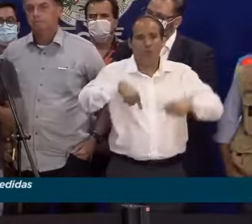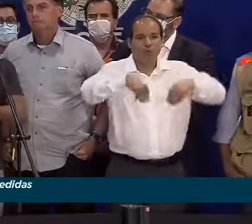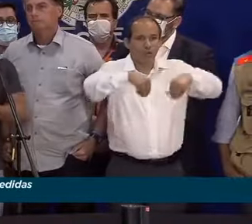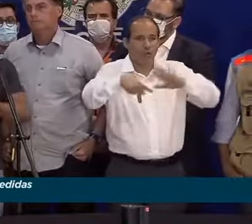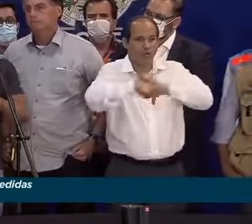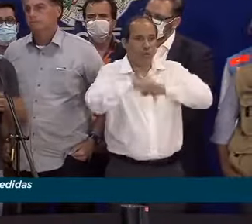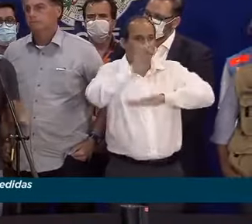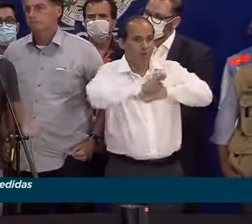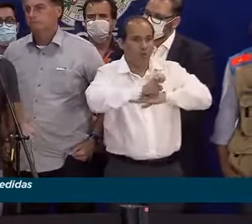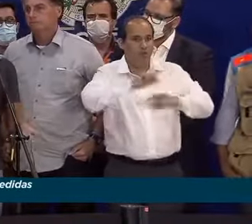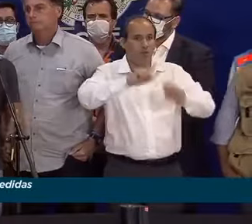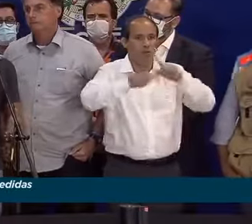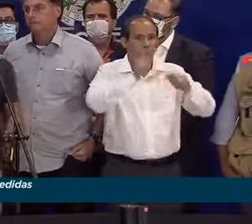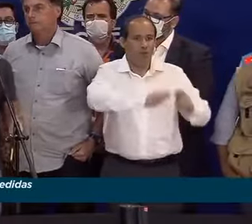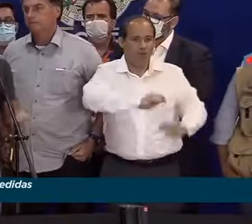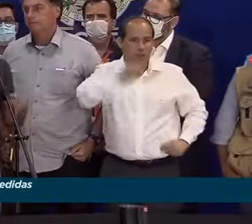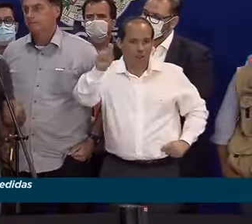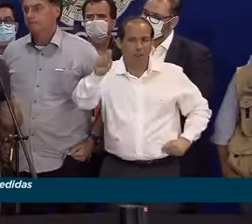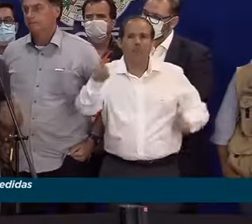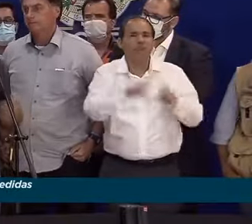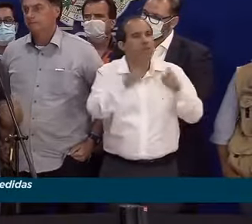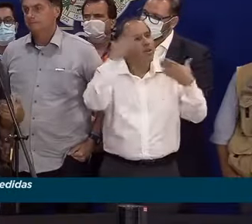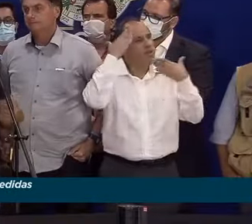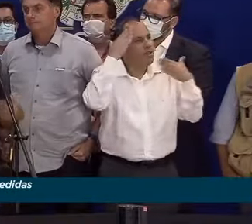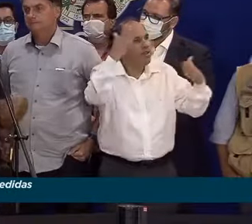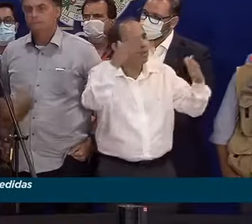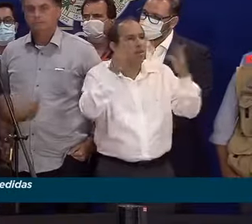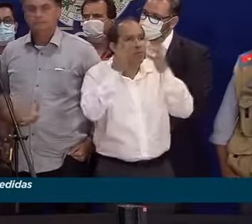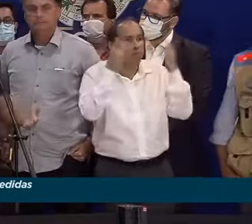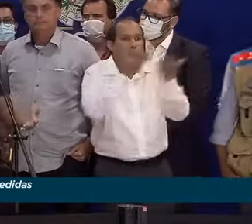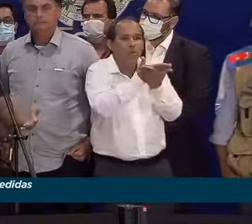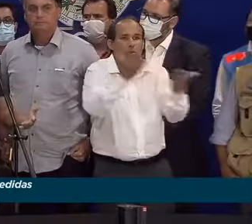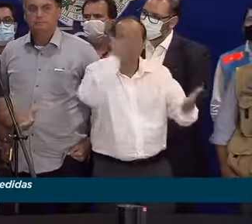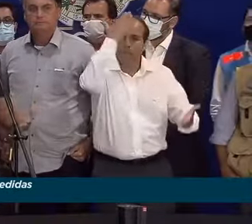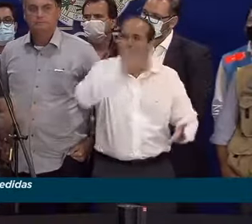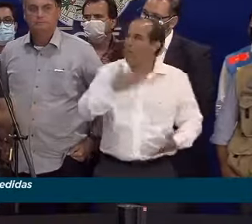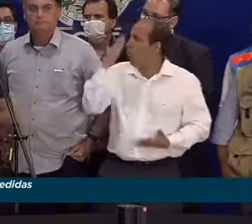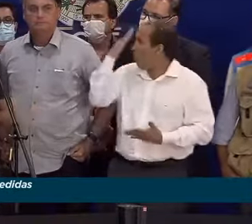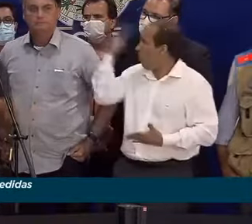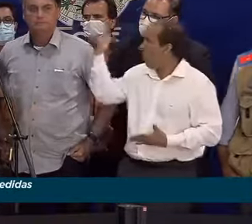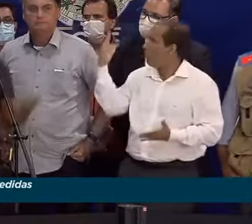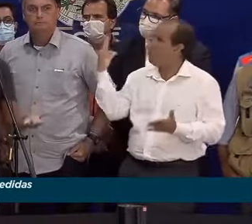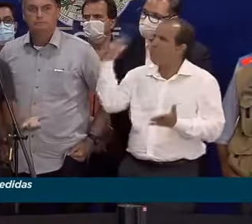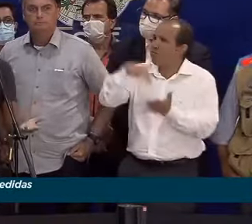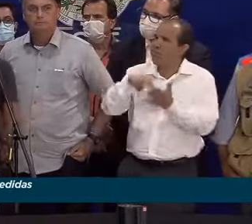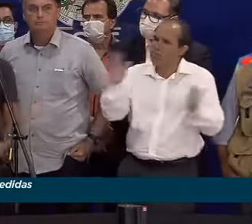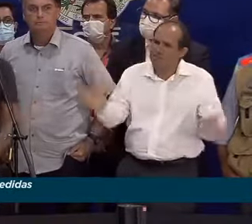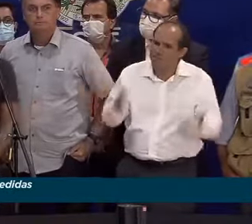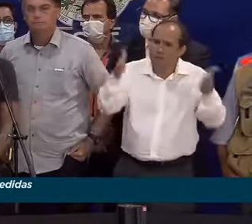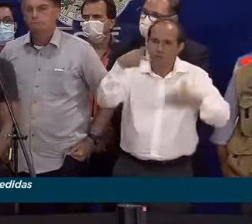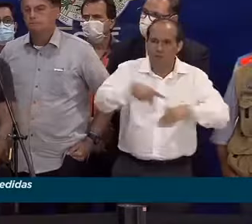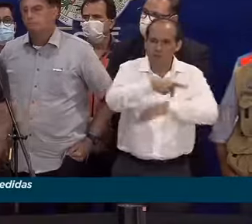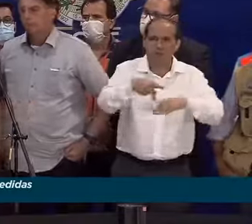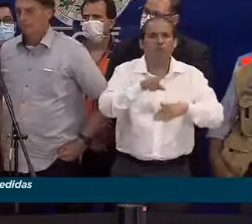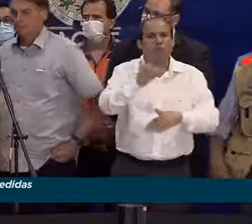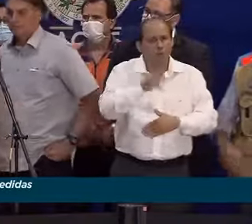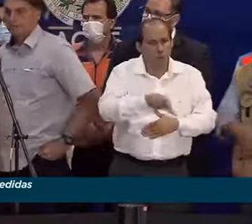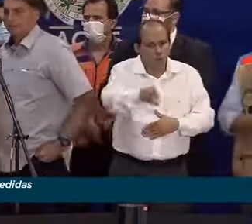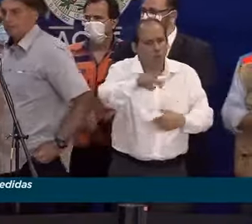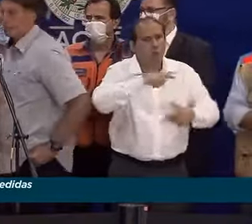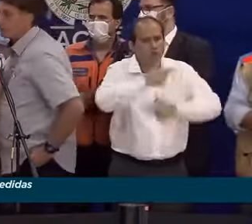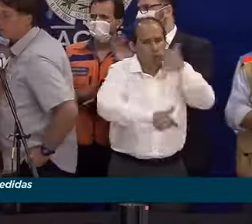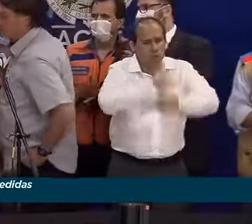aqui, na presença de todos, agradecer em nome do Acre tudo que o senhor tem feito pelo país e vai continuar fazendo. Muito obrigado. Seja com